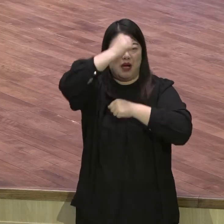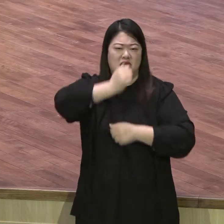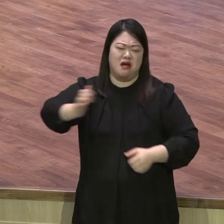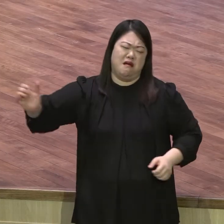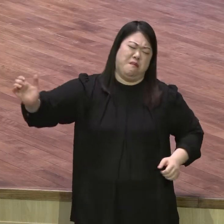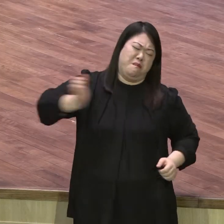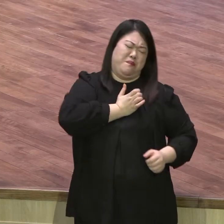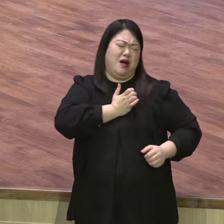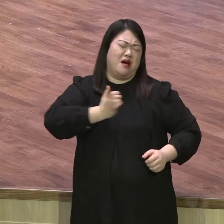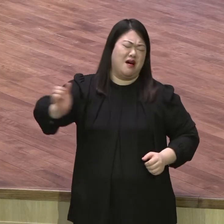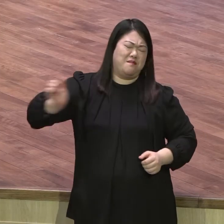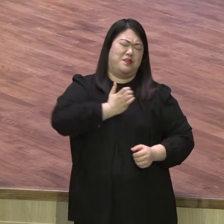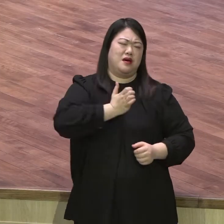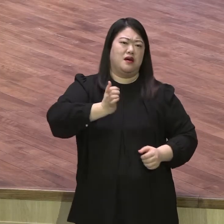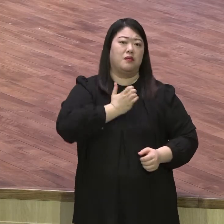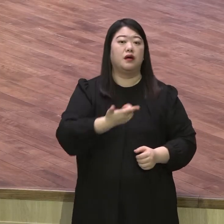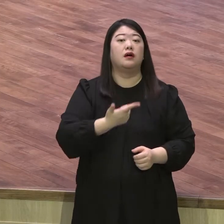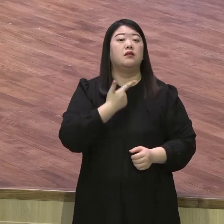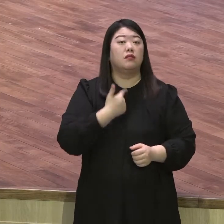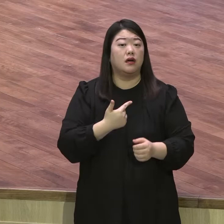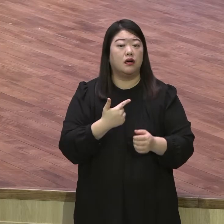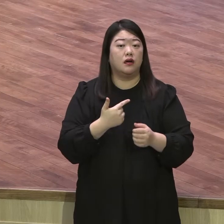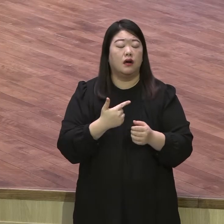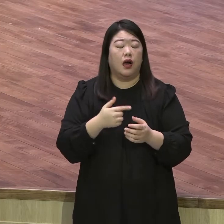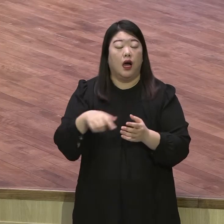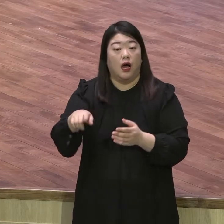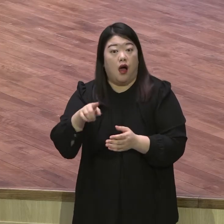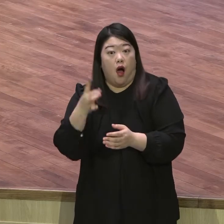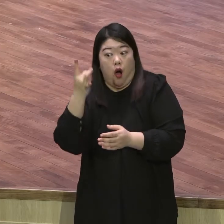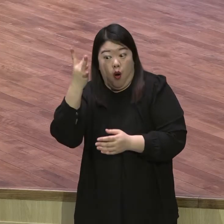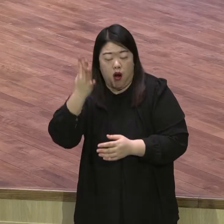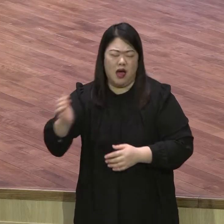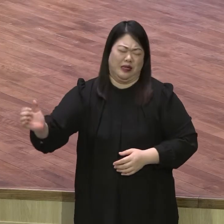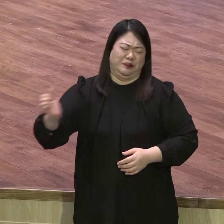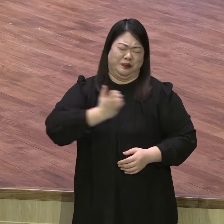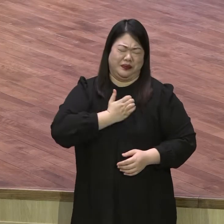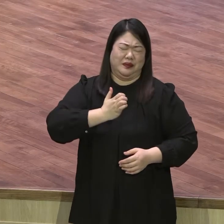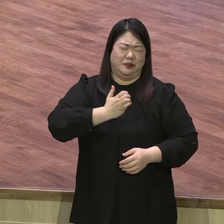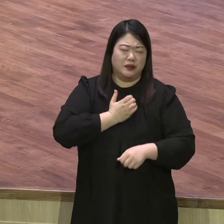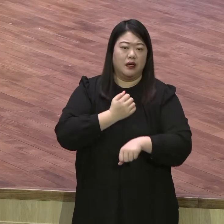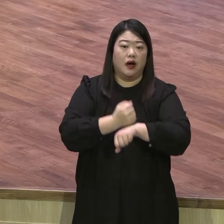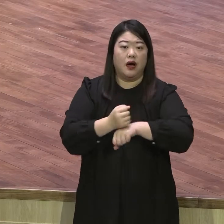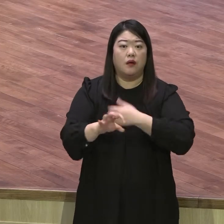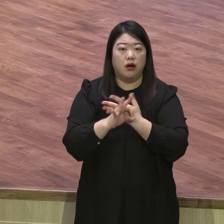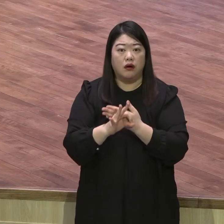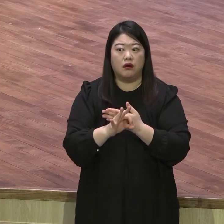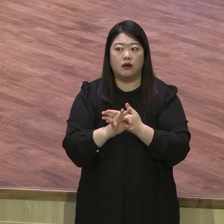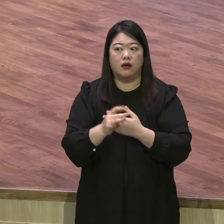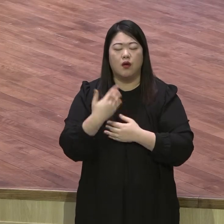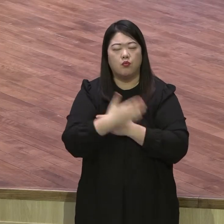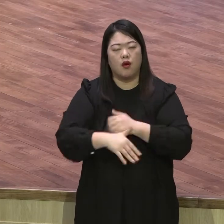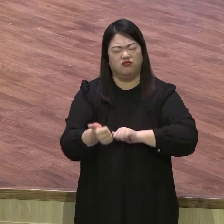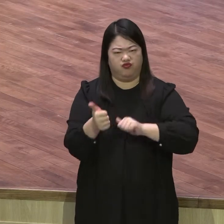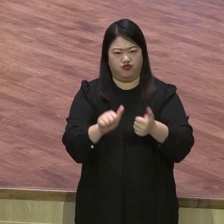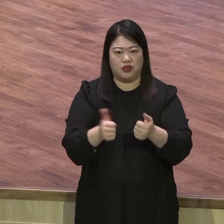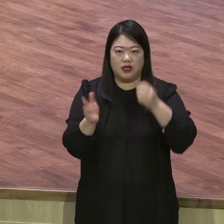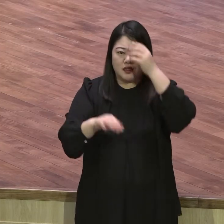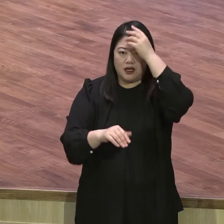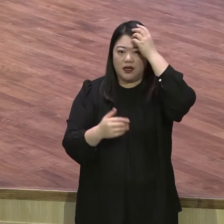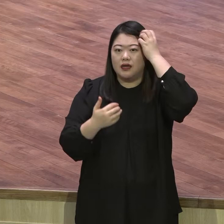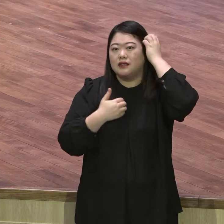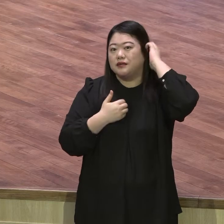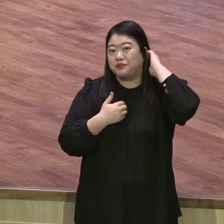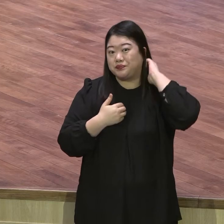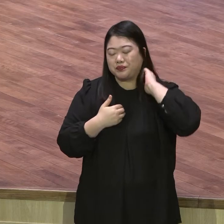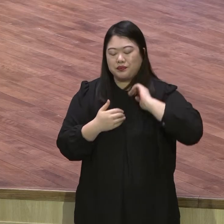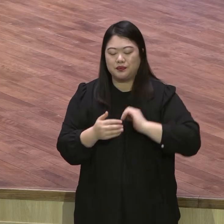맞았던지 그렇게 3일 더 가면 반 죽어오는 거예요 그냥. 근데 거기 딱 내가 이제 허리껏 풀고 못